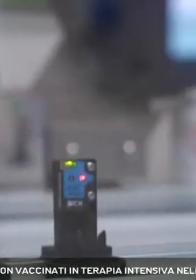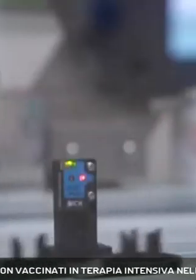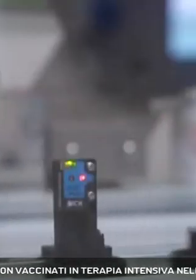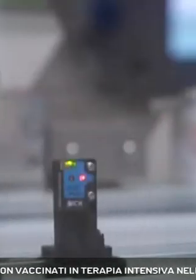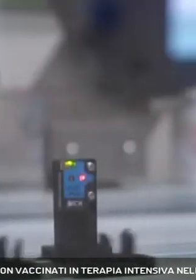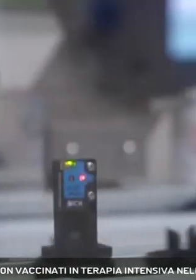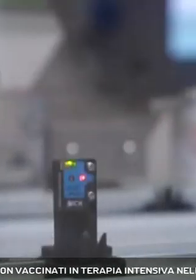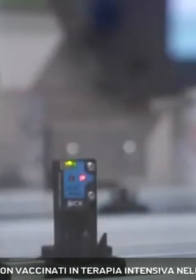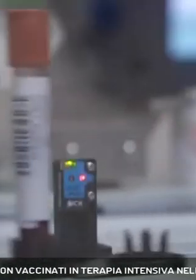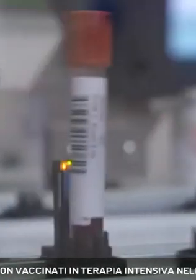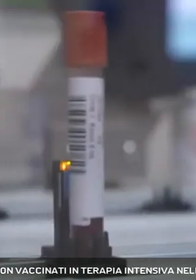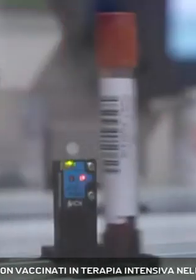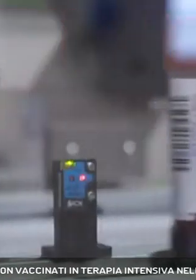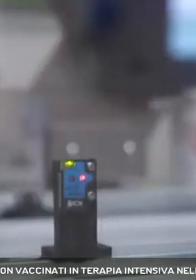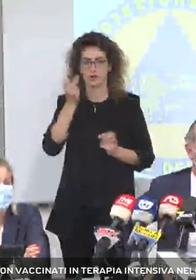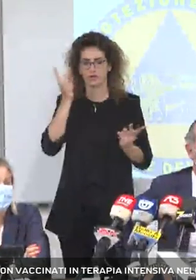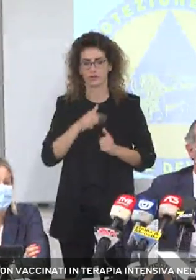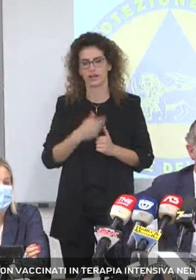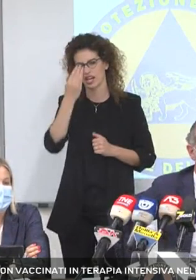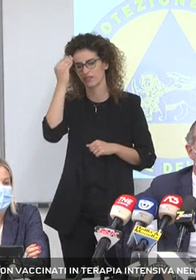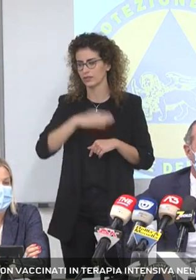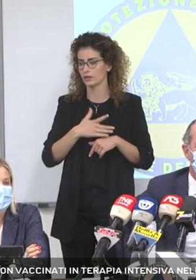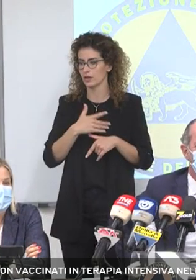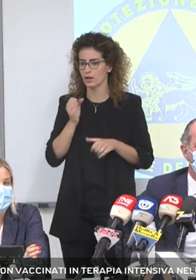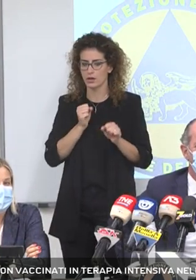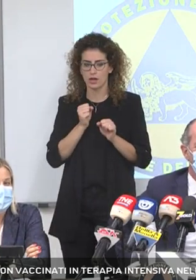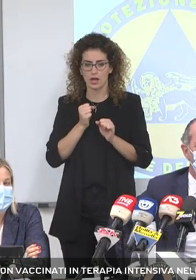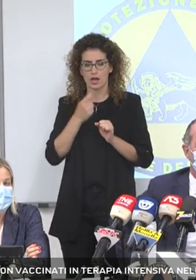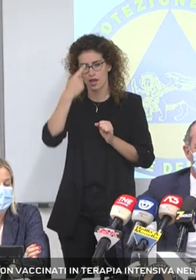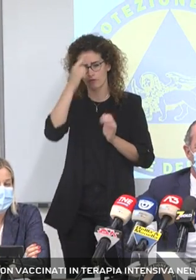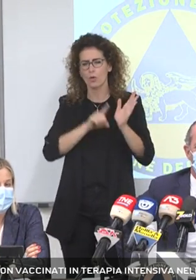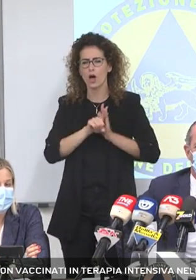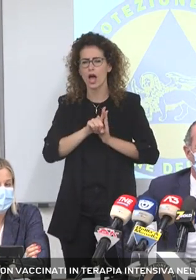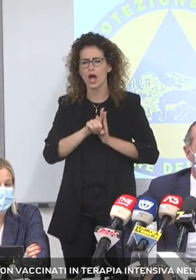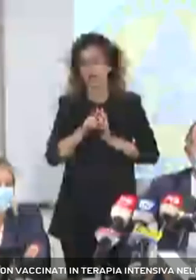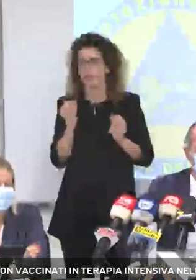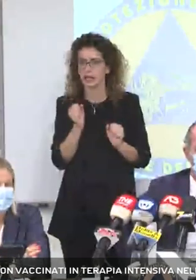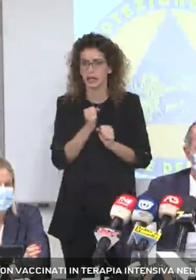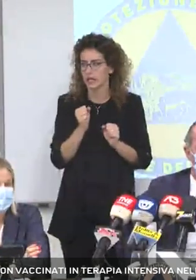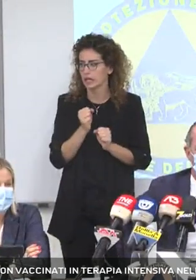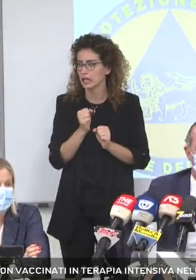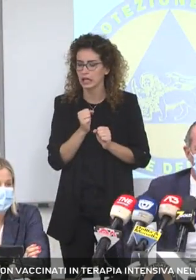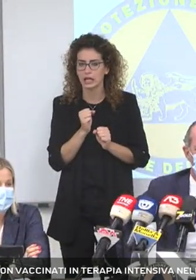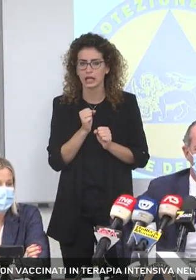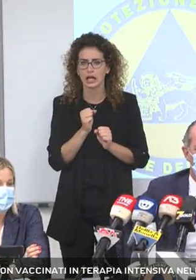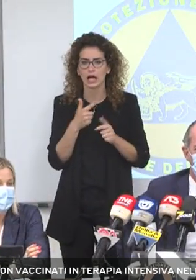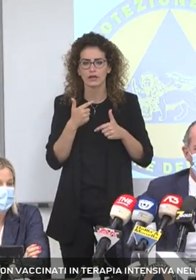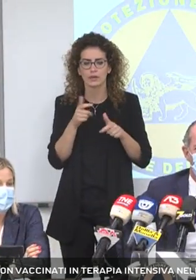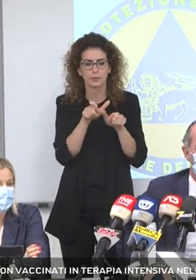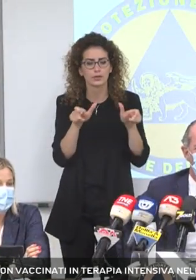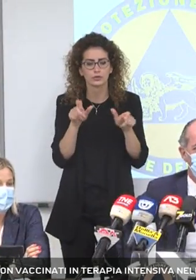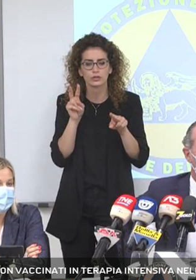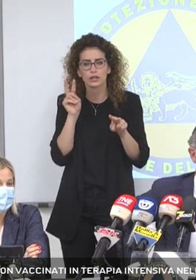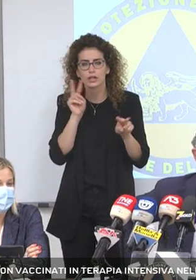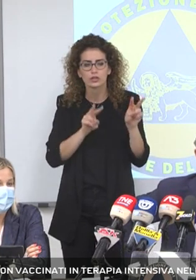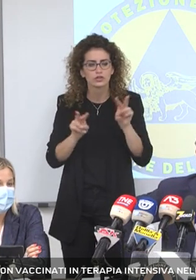parametro. Cioè come se noi ci preoccupassimo della diffusione dell'influenza e andassimo a cercare tutti quelli che hanno il virus e non hanno sintomi o